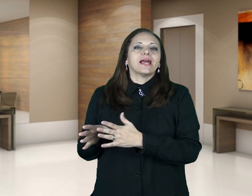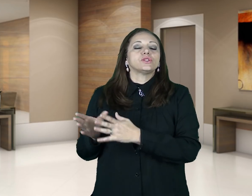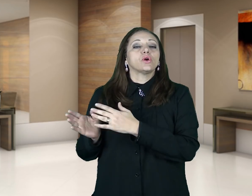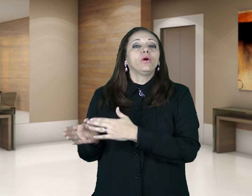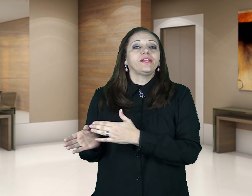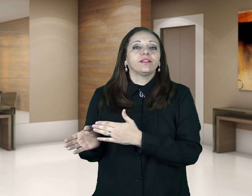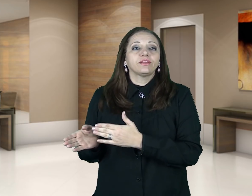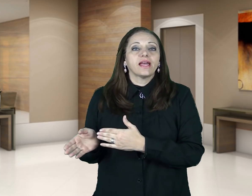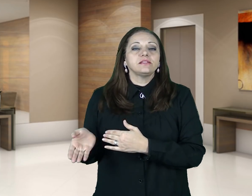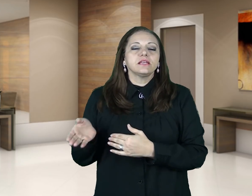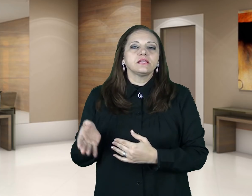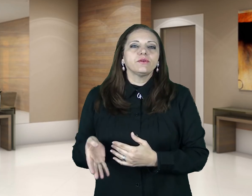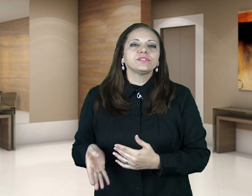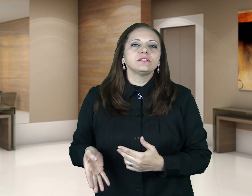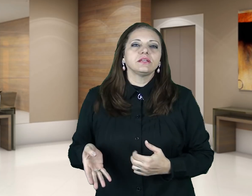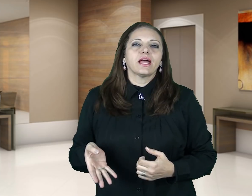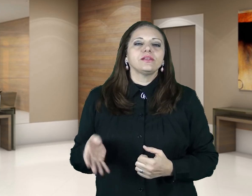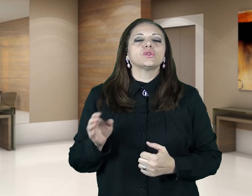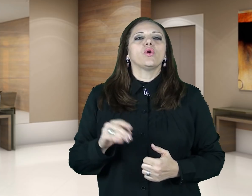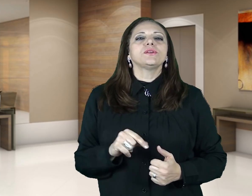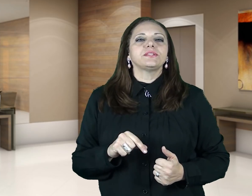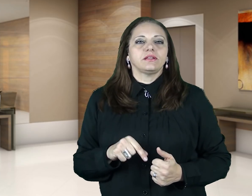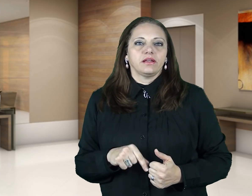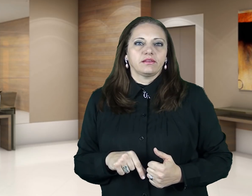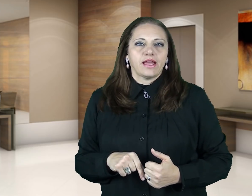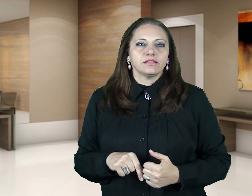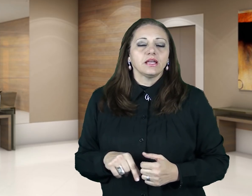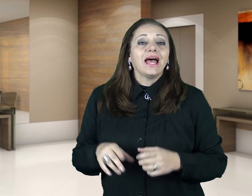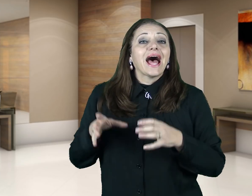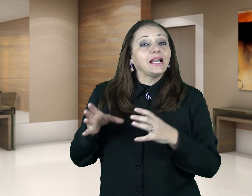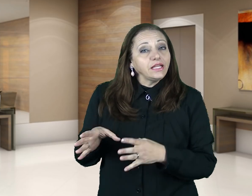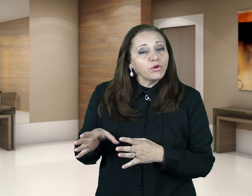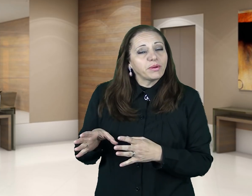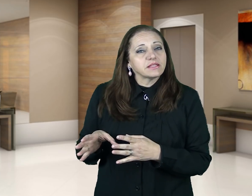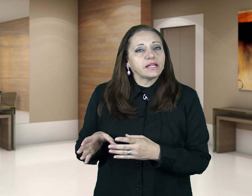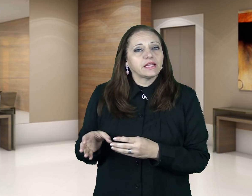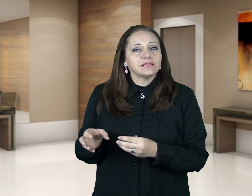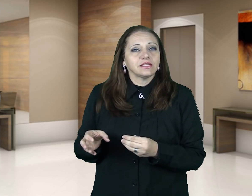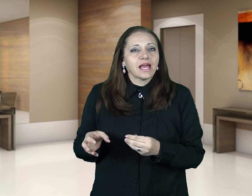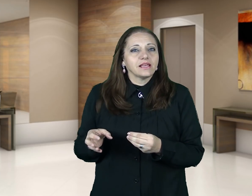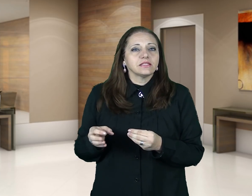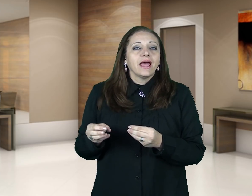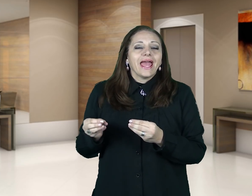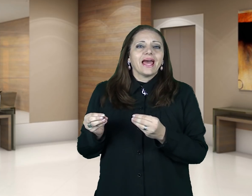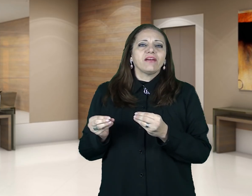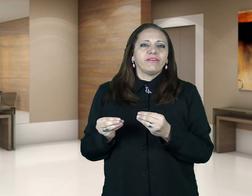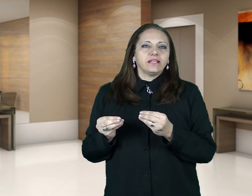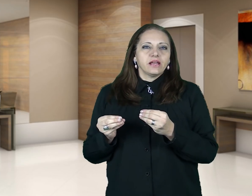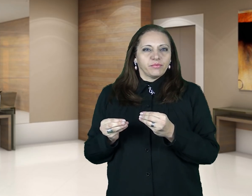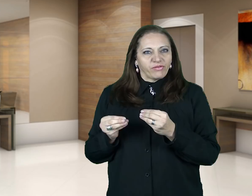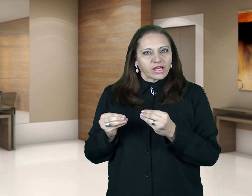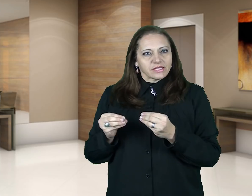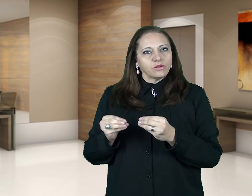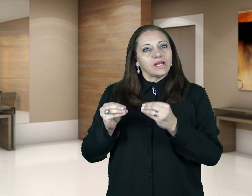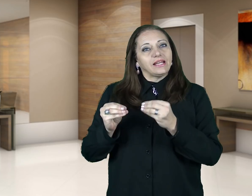sinais orientais e as línguas de sinais ocidentais. A língua brasileira de sinais, ela vem da ramificação da